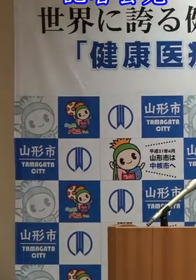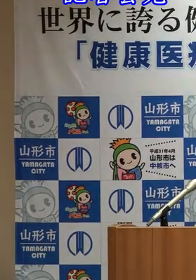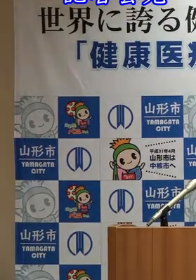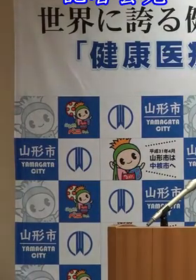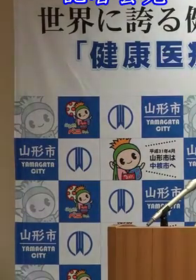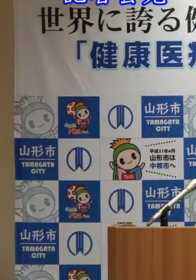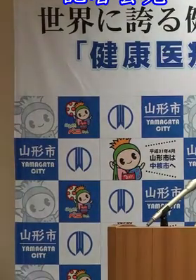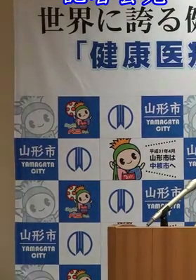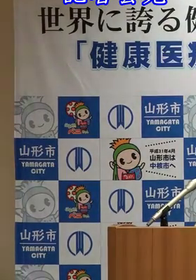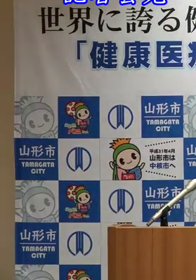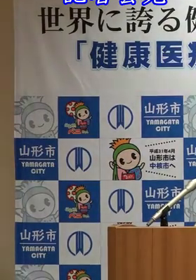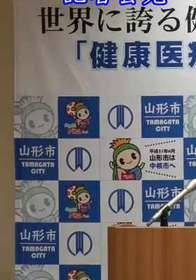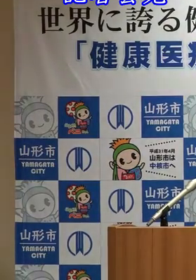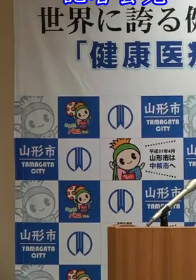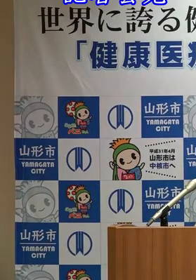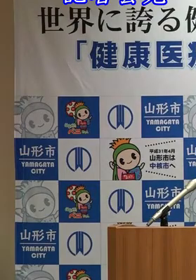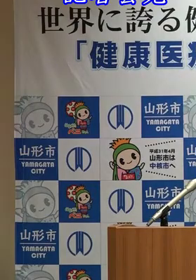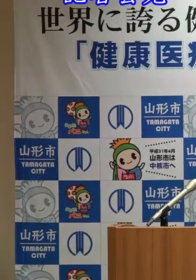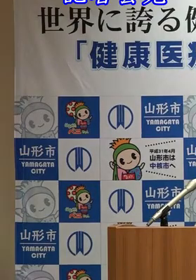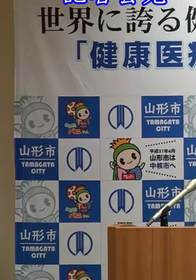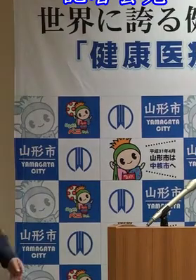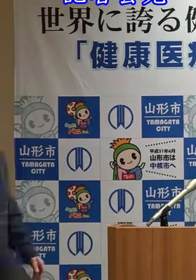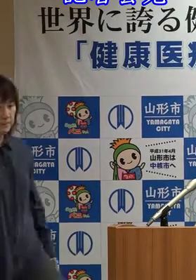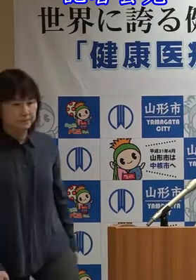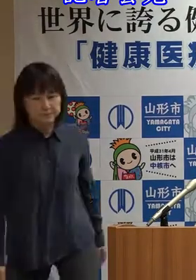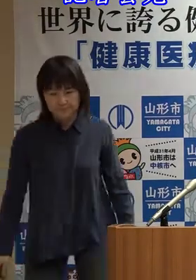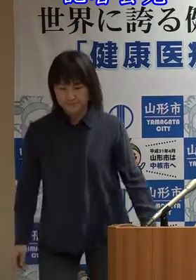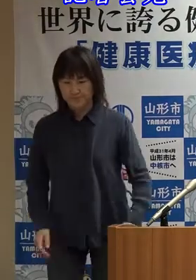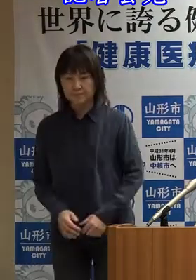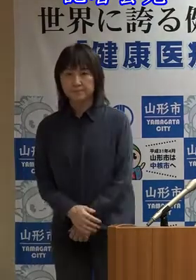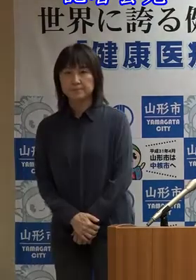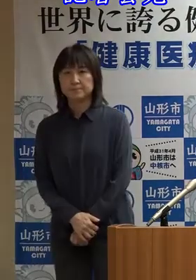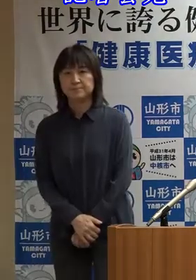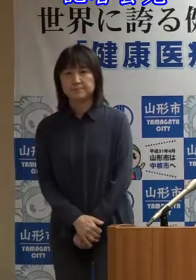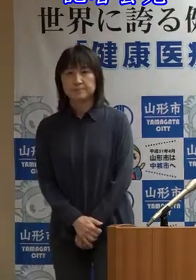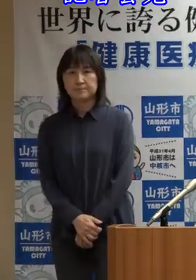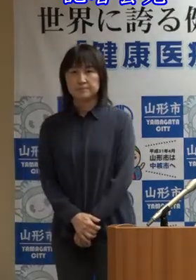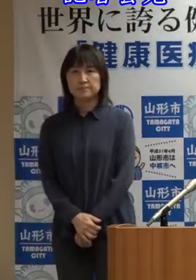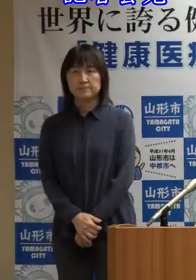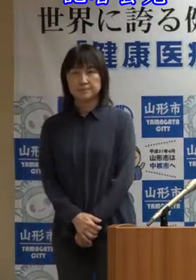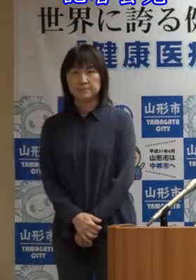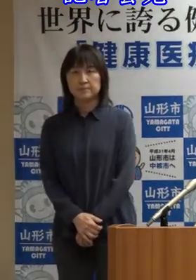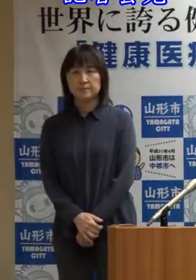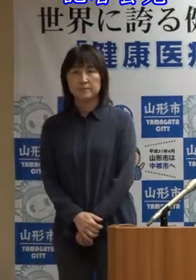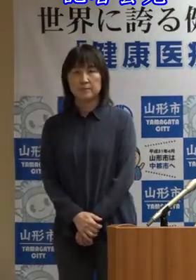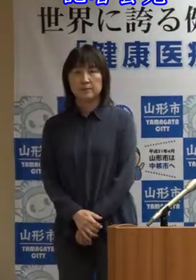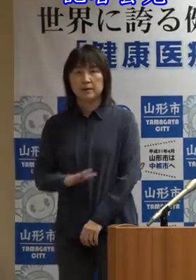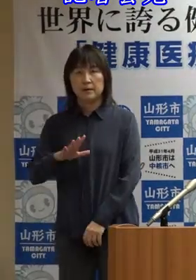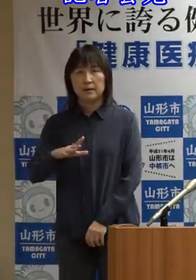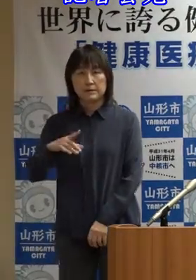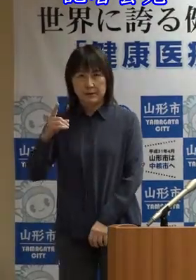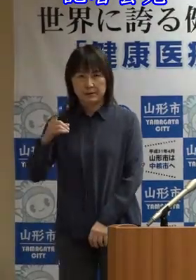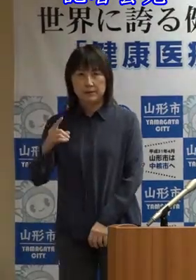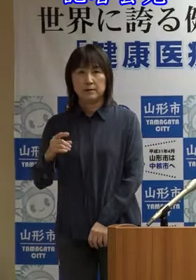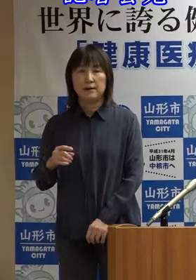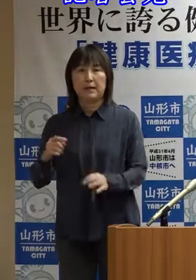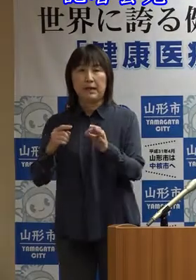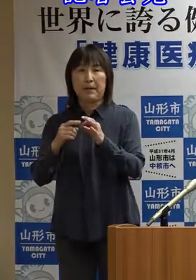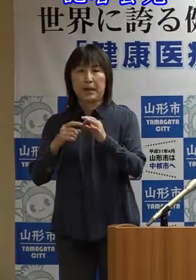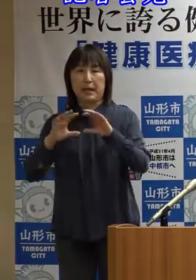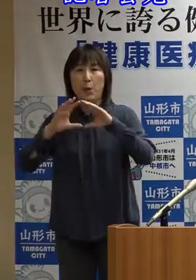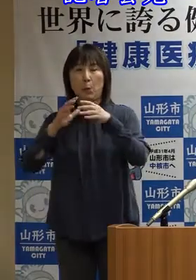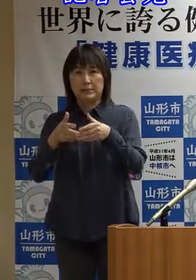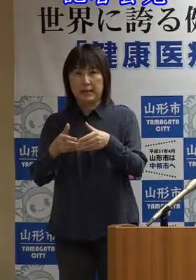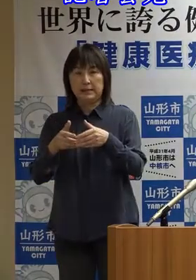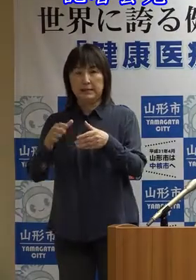。 はい、 ではまずはじめに山形